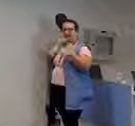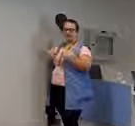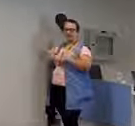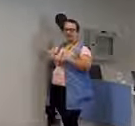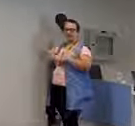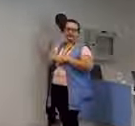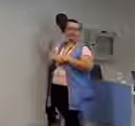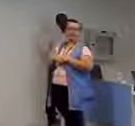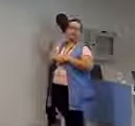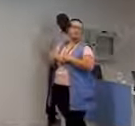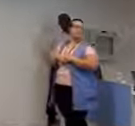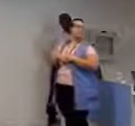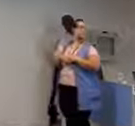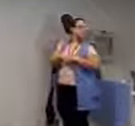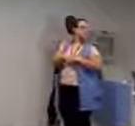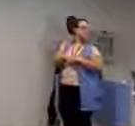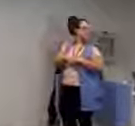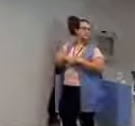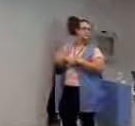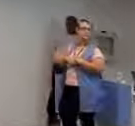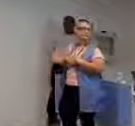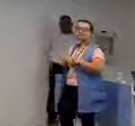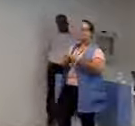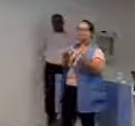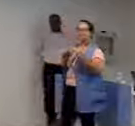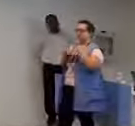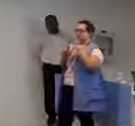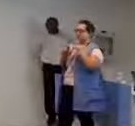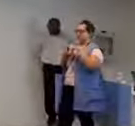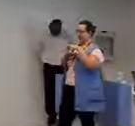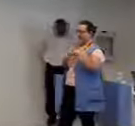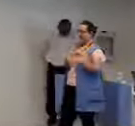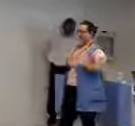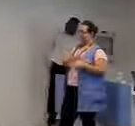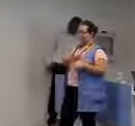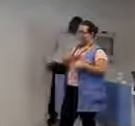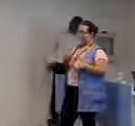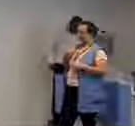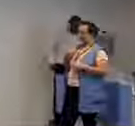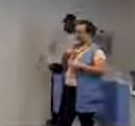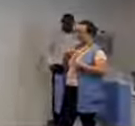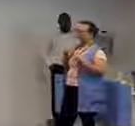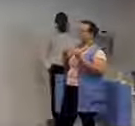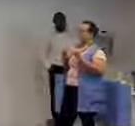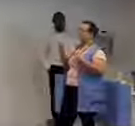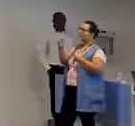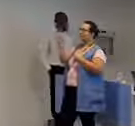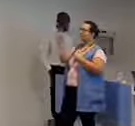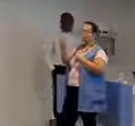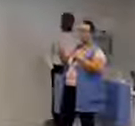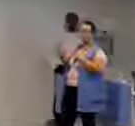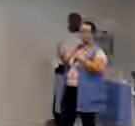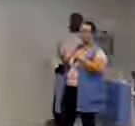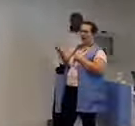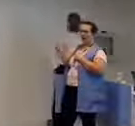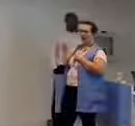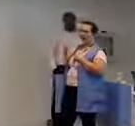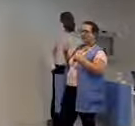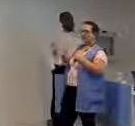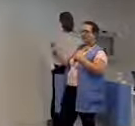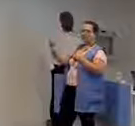Fora tudo isso, para o empresário que está lá investindo nisso tudo, a margem de lucro dele caiu bastante em relação ao que foi no